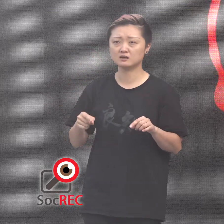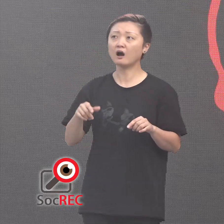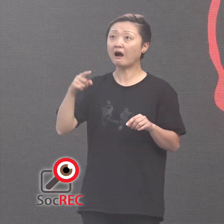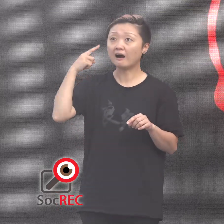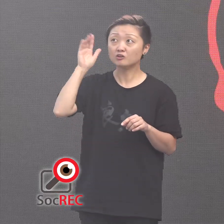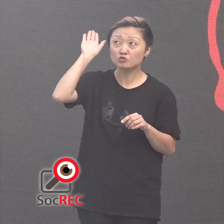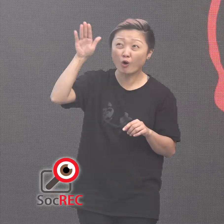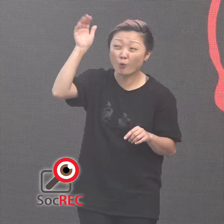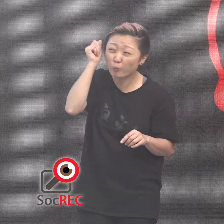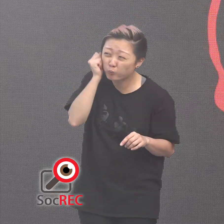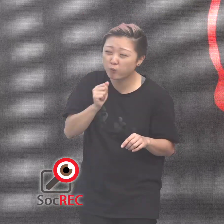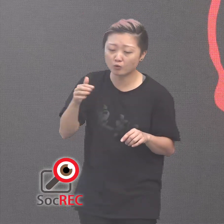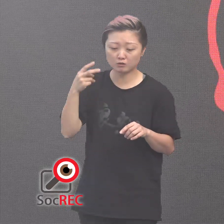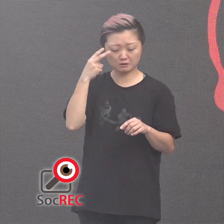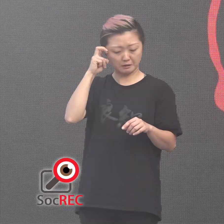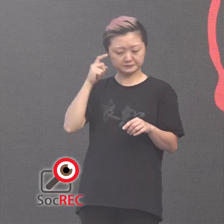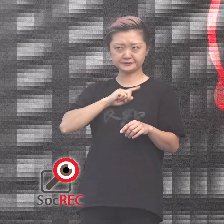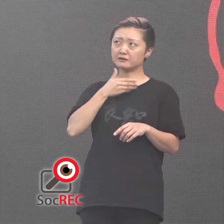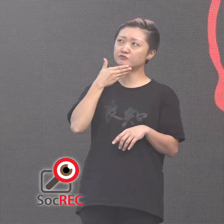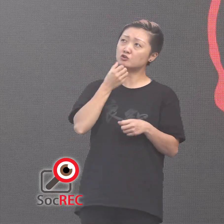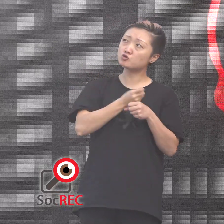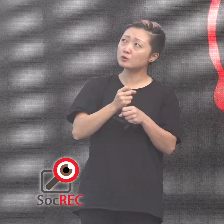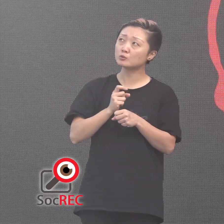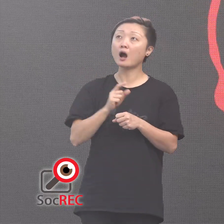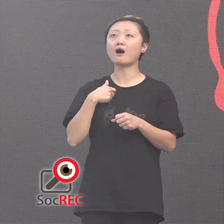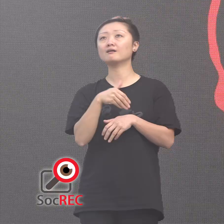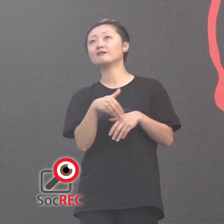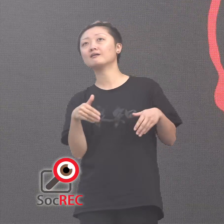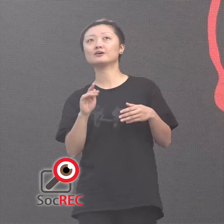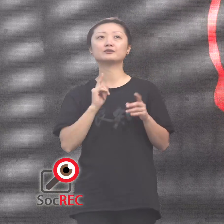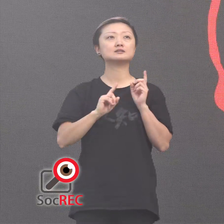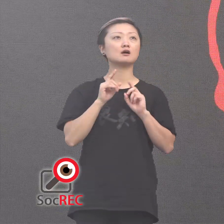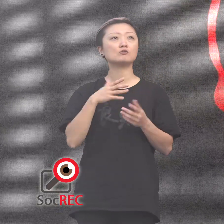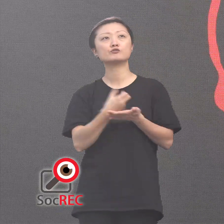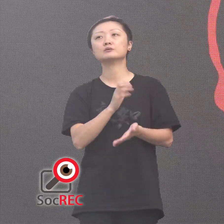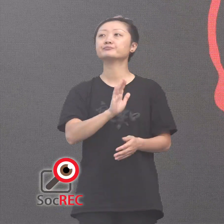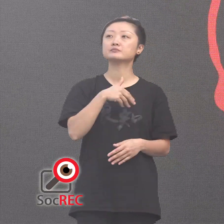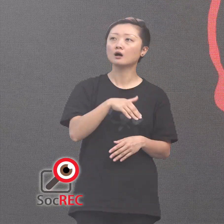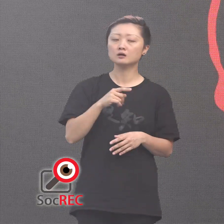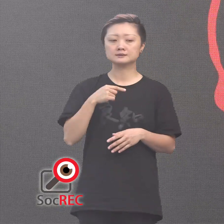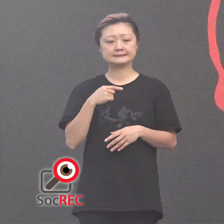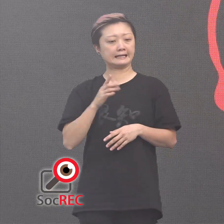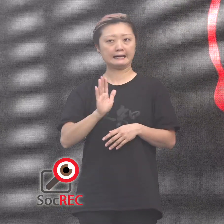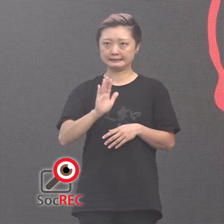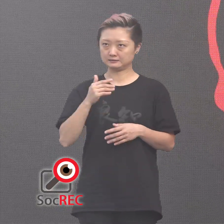候没有为了自由和民主抗争过而感到问心有